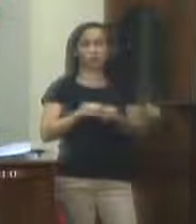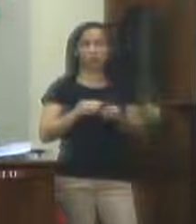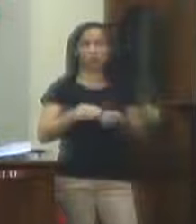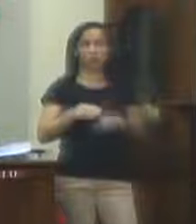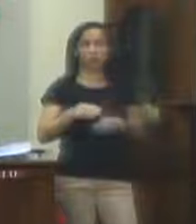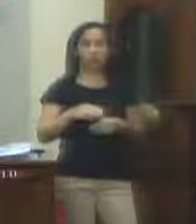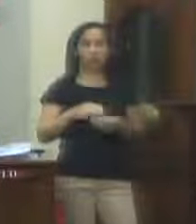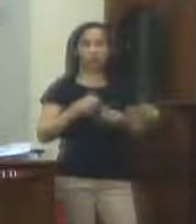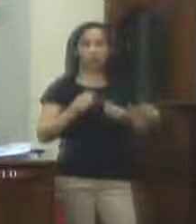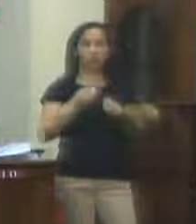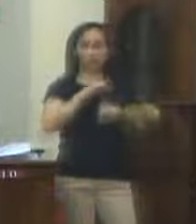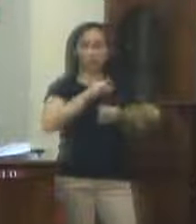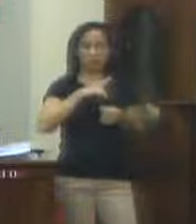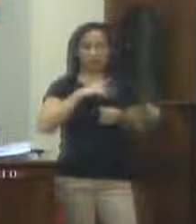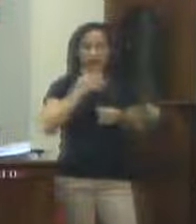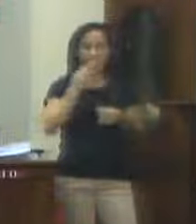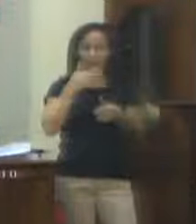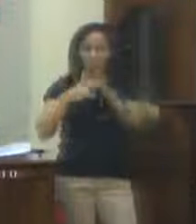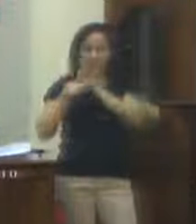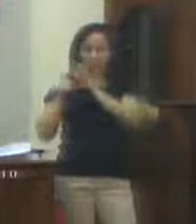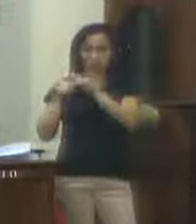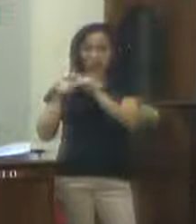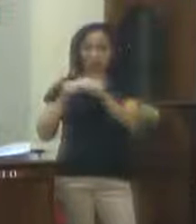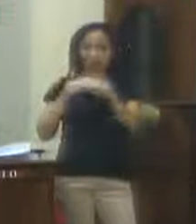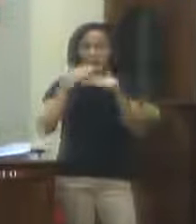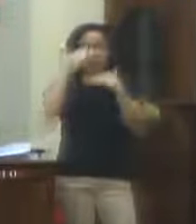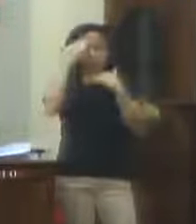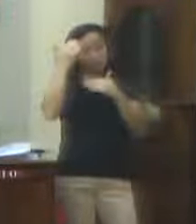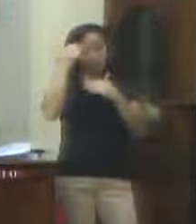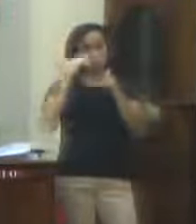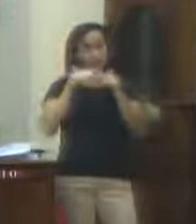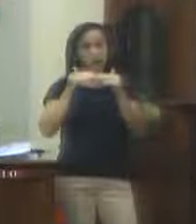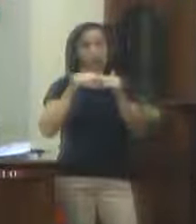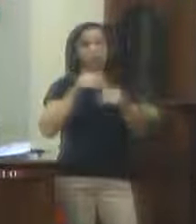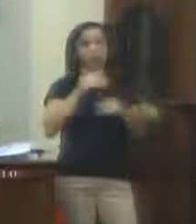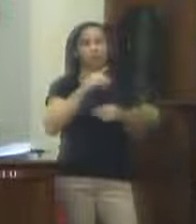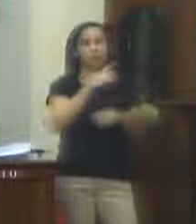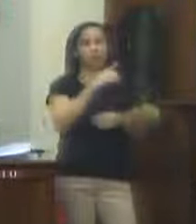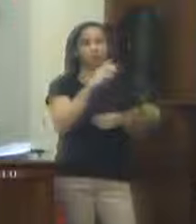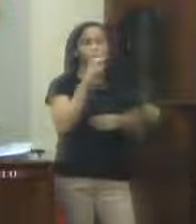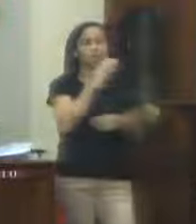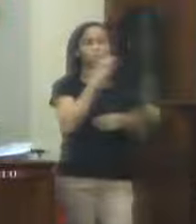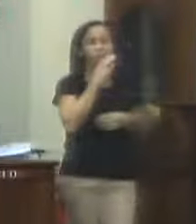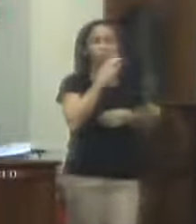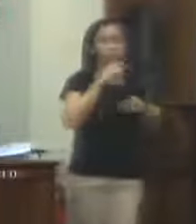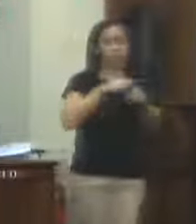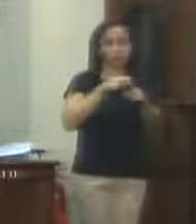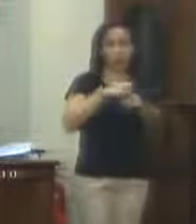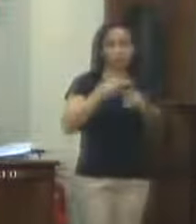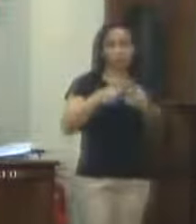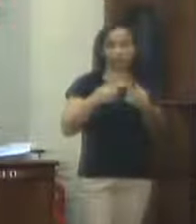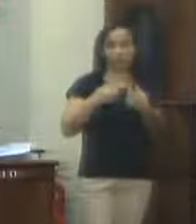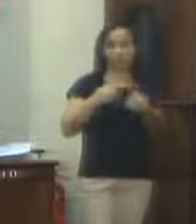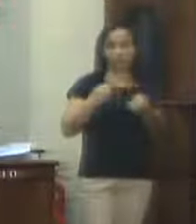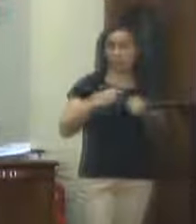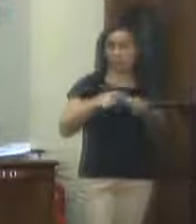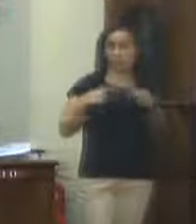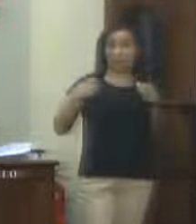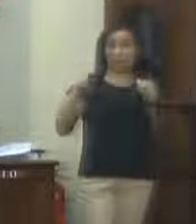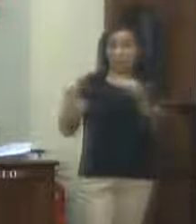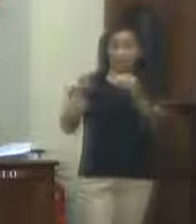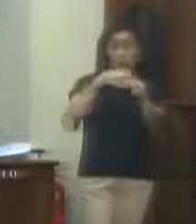desratização nos locais solicitados. Desta forma, venho solicitar o atendimento da presente indicação em caráter de urgência, por se tratar de proliferação